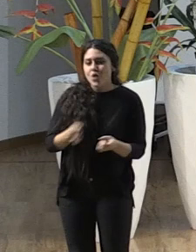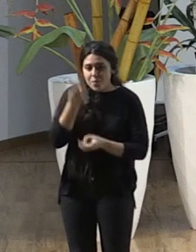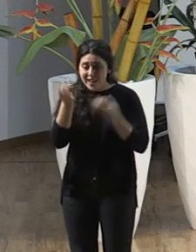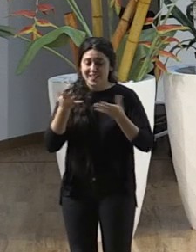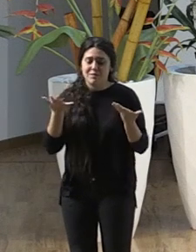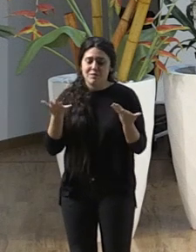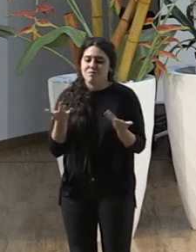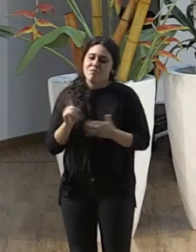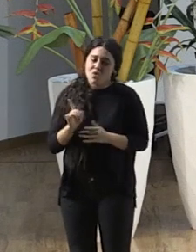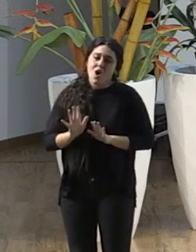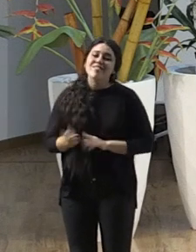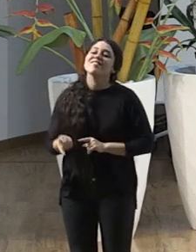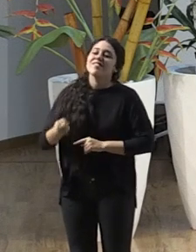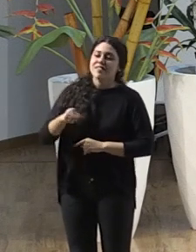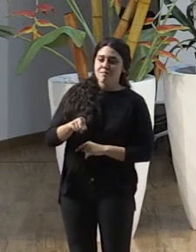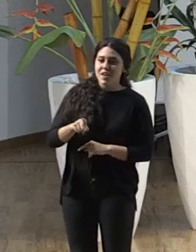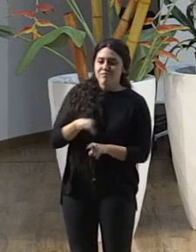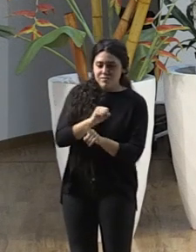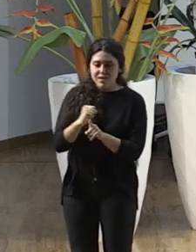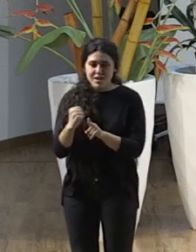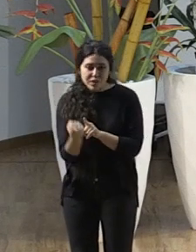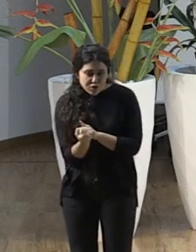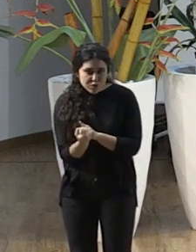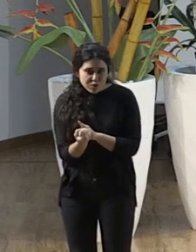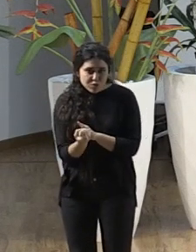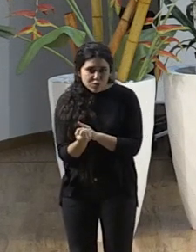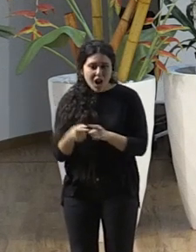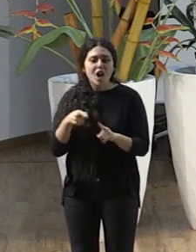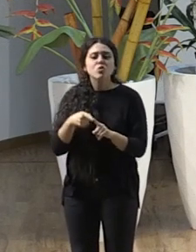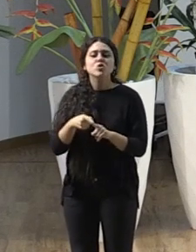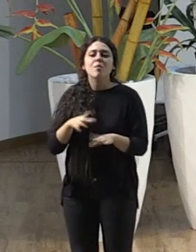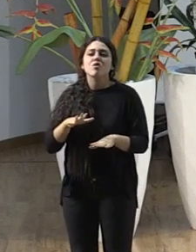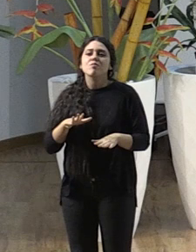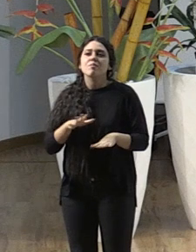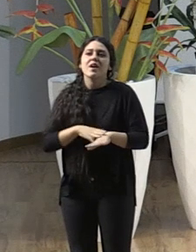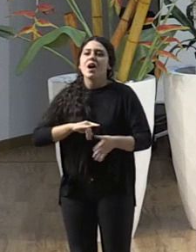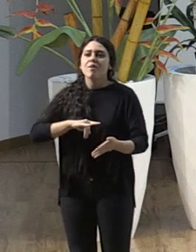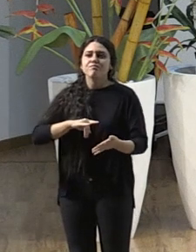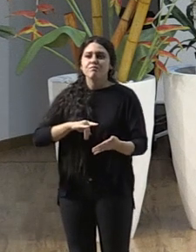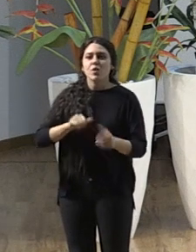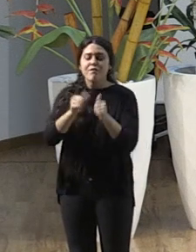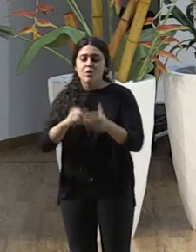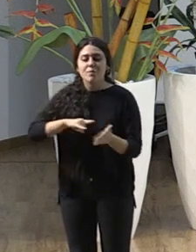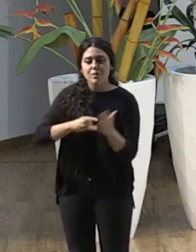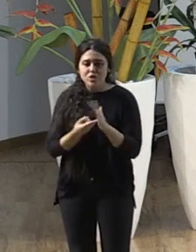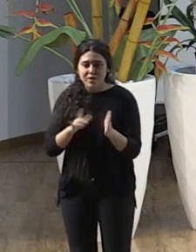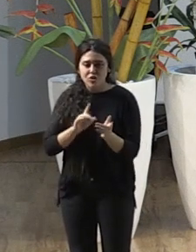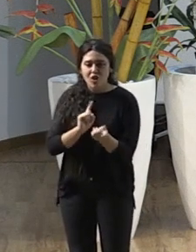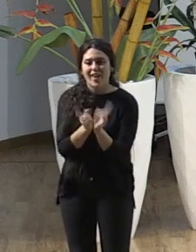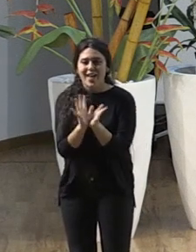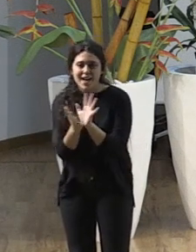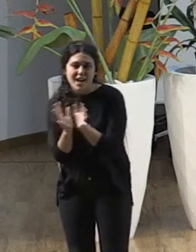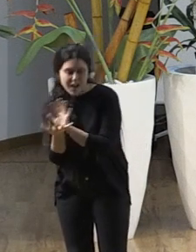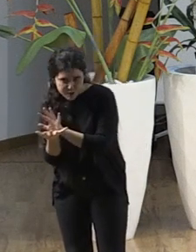que es la animación sociocultural como proyecto, como acción transformadora. Y viene con